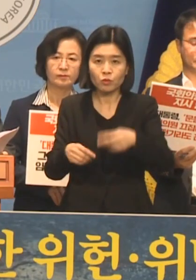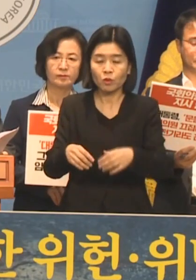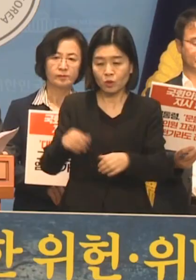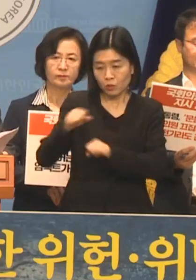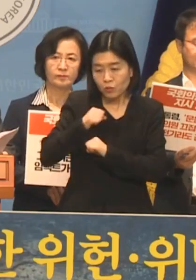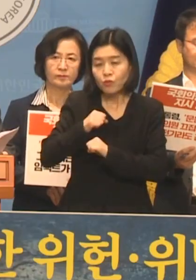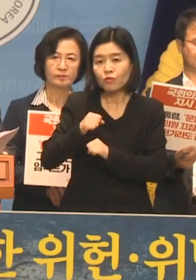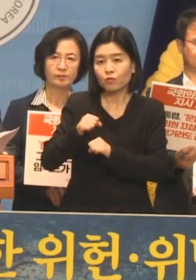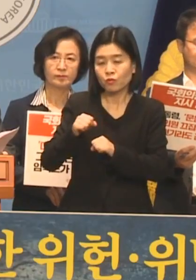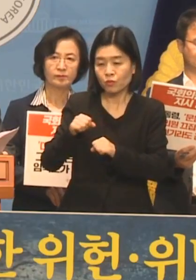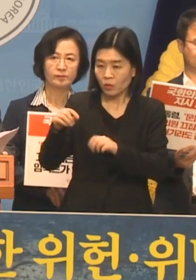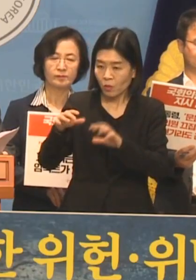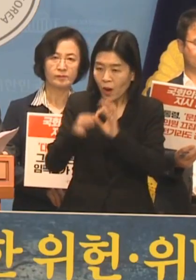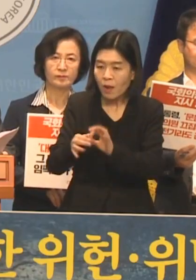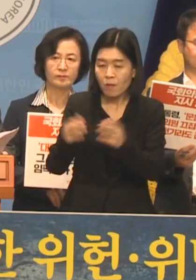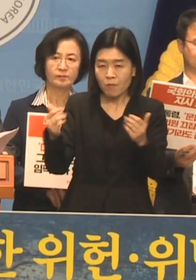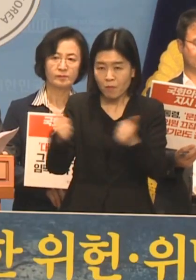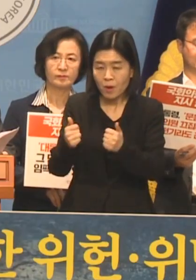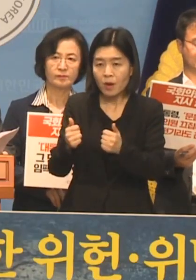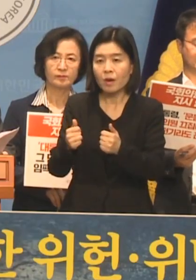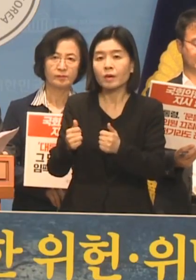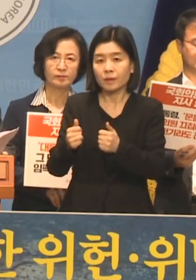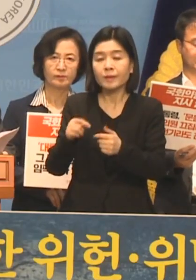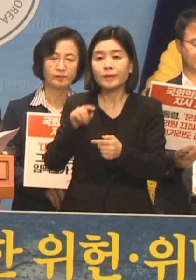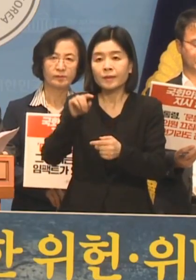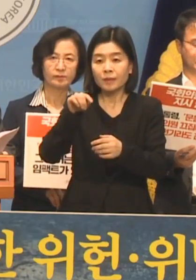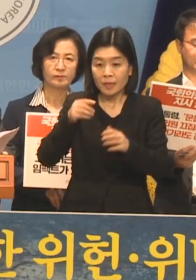등 계엄이 실행된 주요 장소에